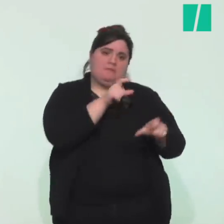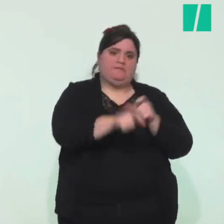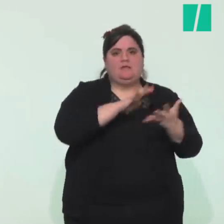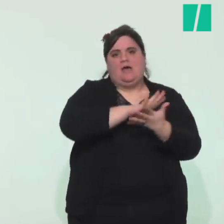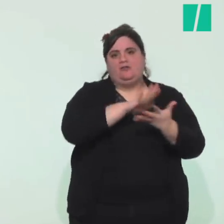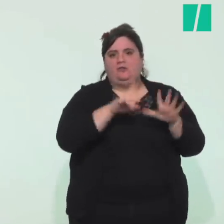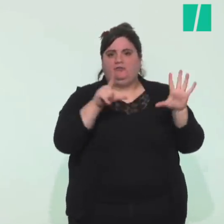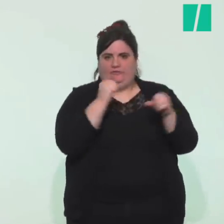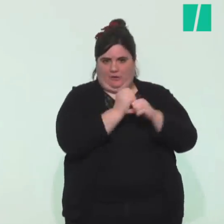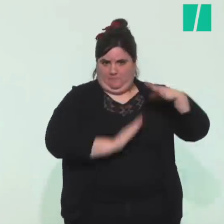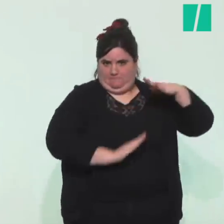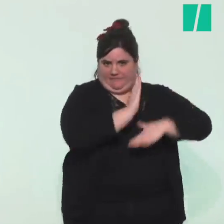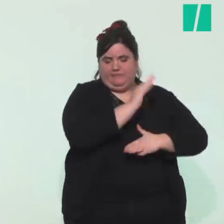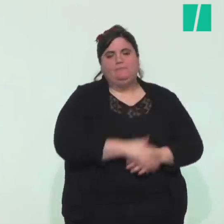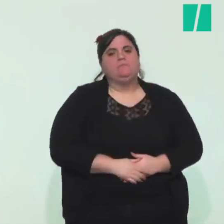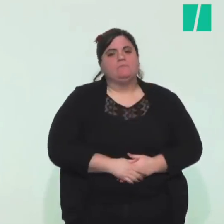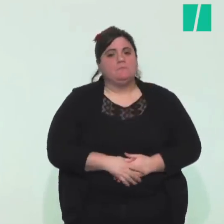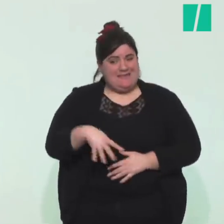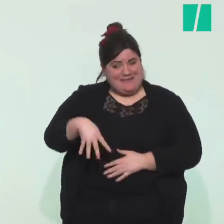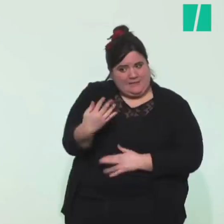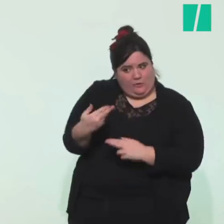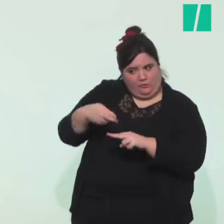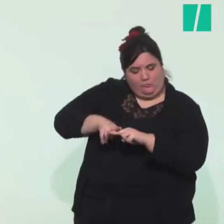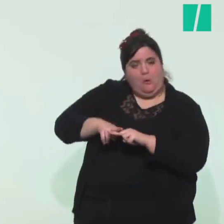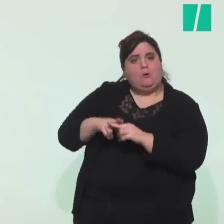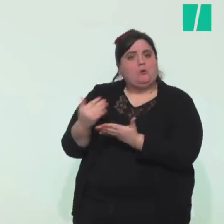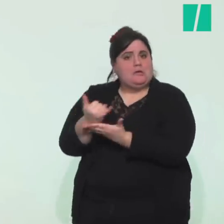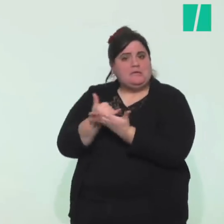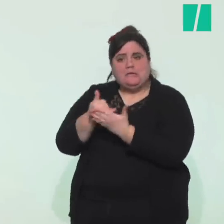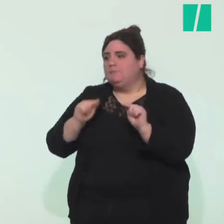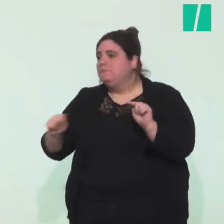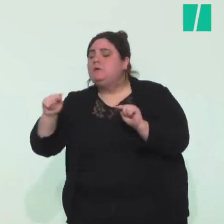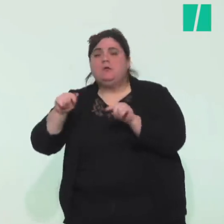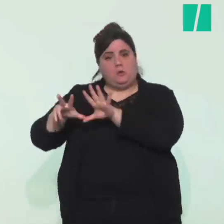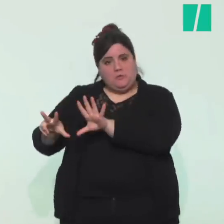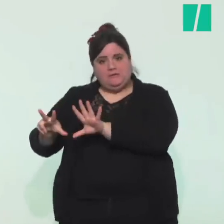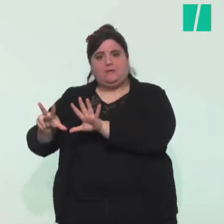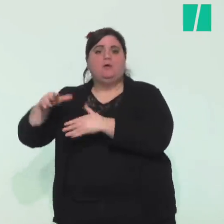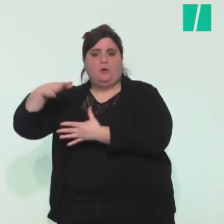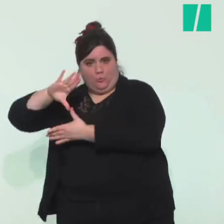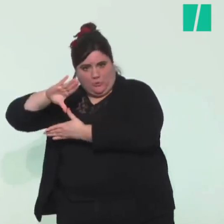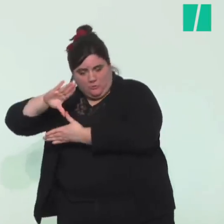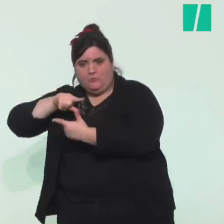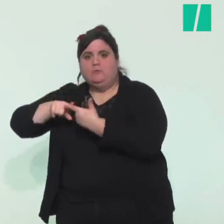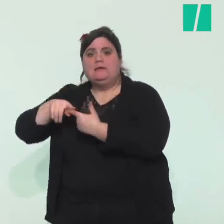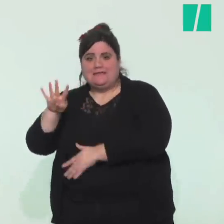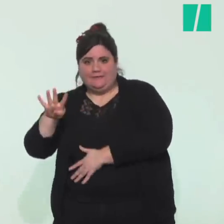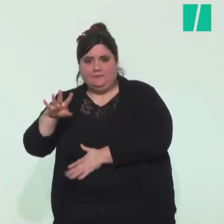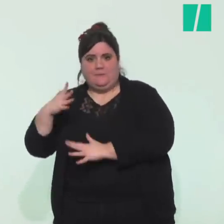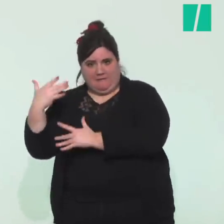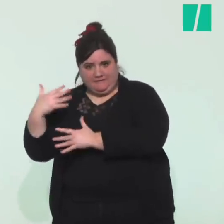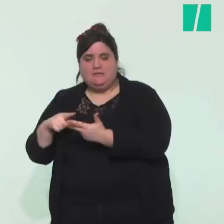ans. On note 14 décès en Outre-mer, 8 en Guadeloupe, 4 en Martinique, 2 à